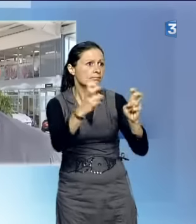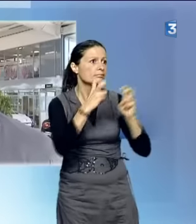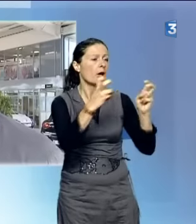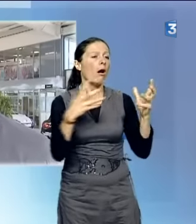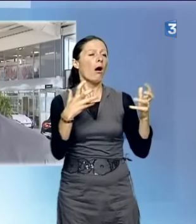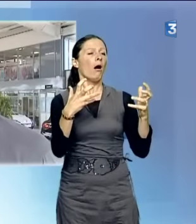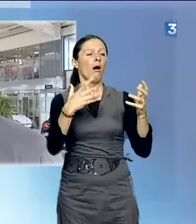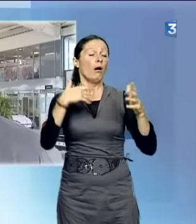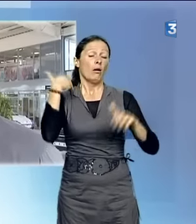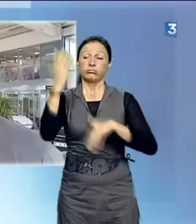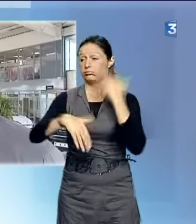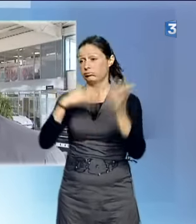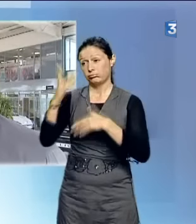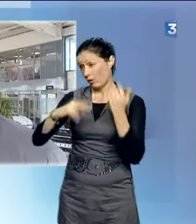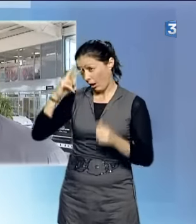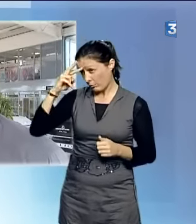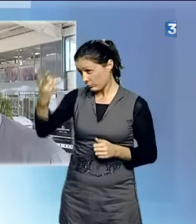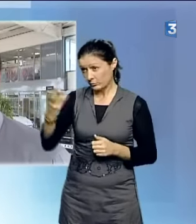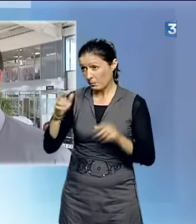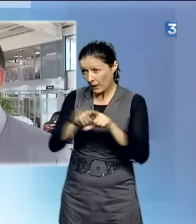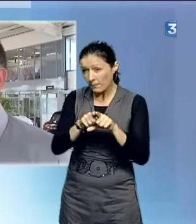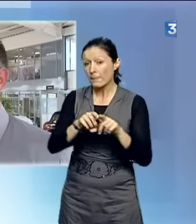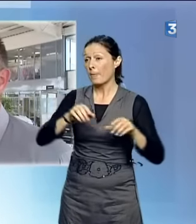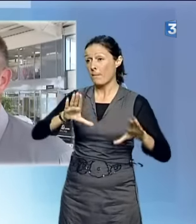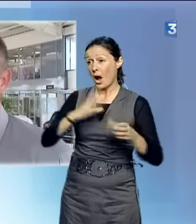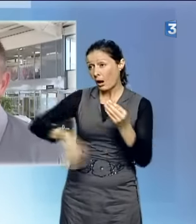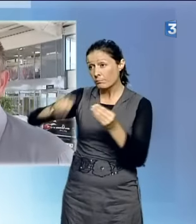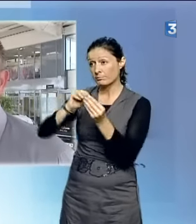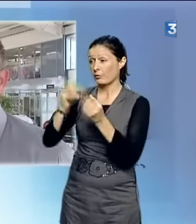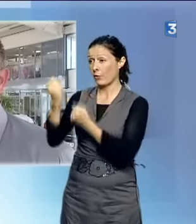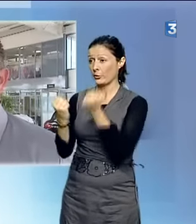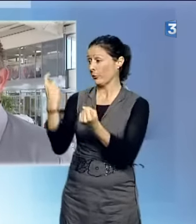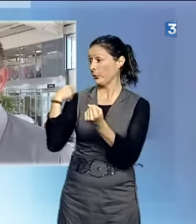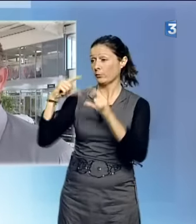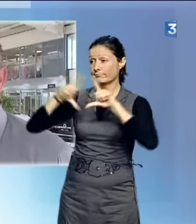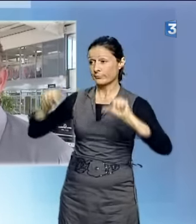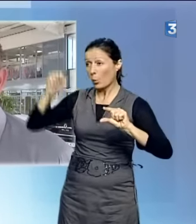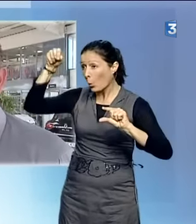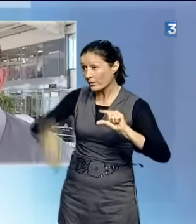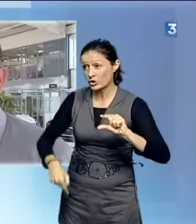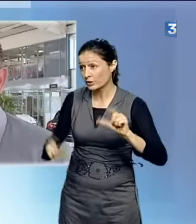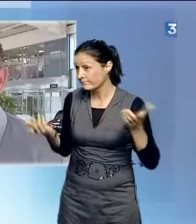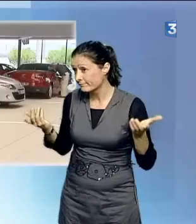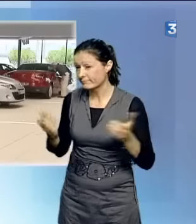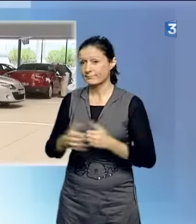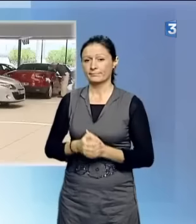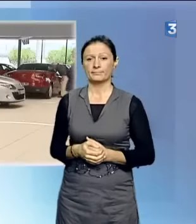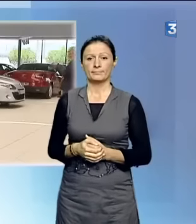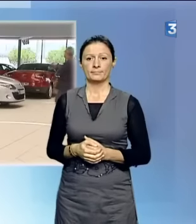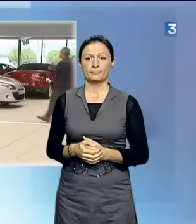bien des augmentations partout à tailleur. On arrive à s'habituer à ça et il faudra de toute façon faire immatriculer les voitures, quoi qu'il arrive.